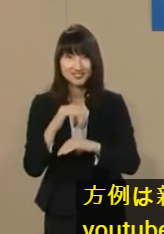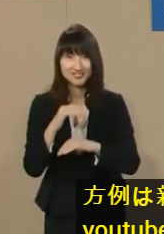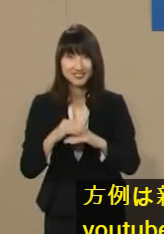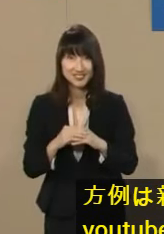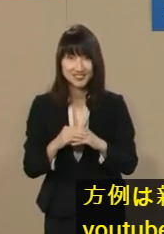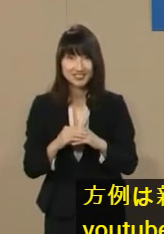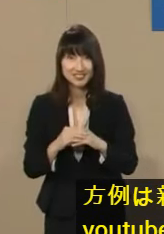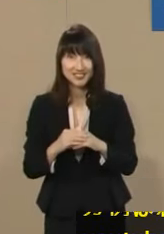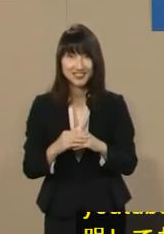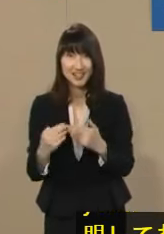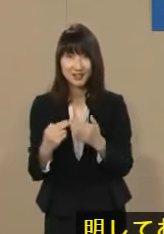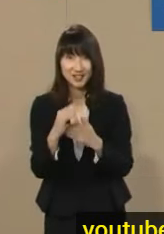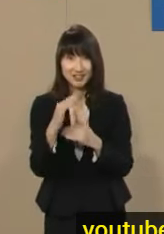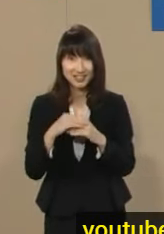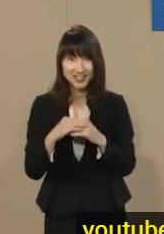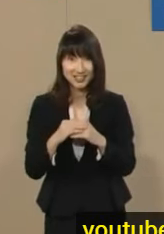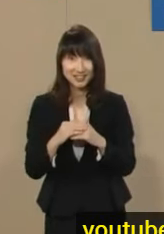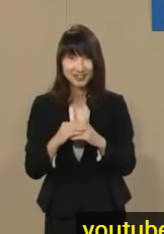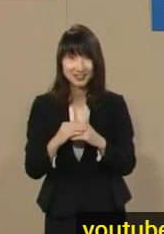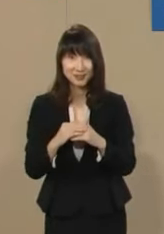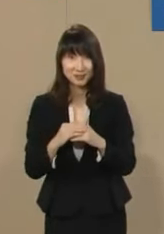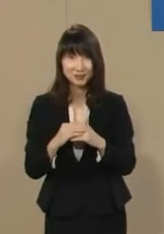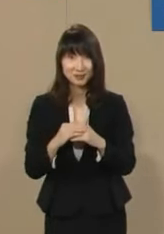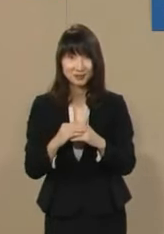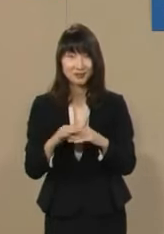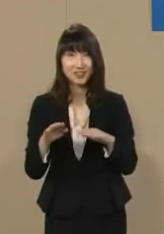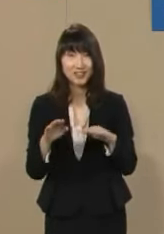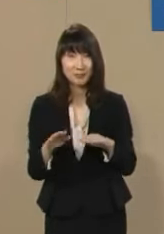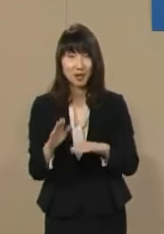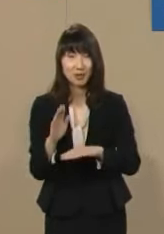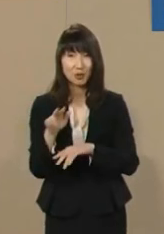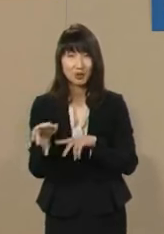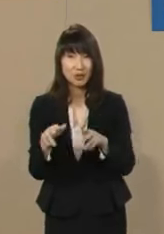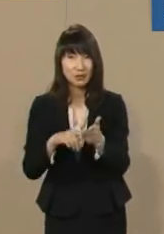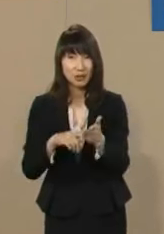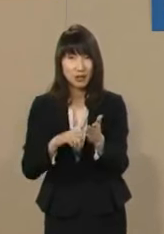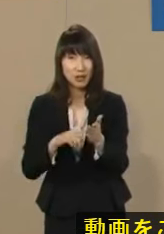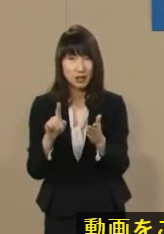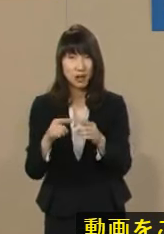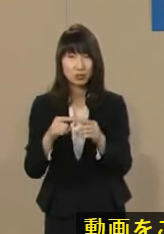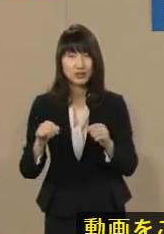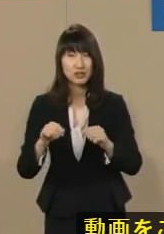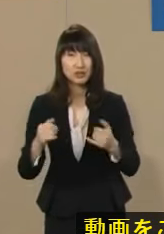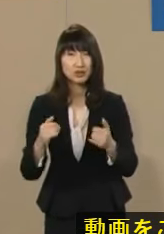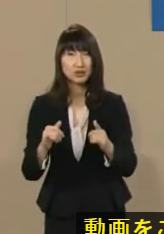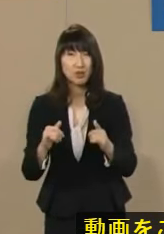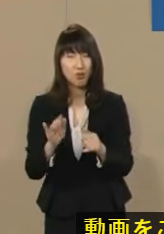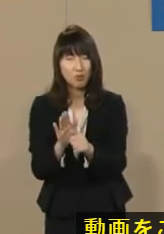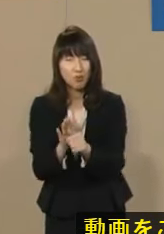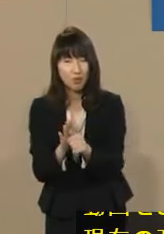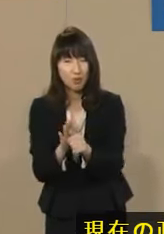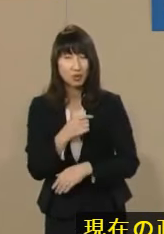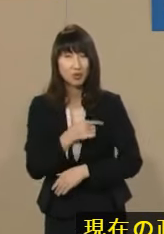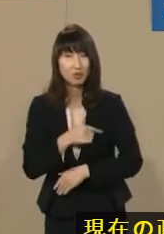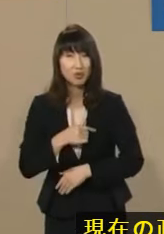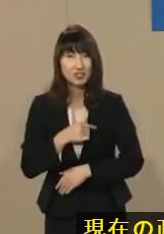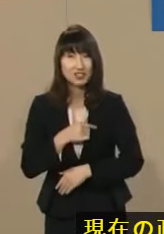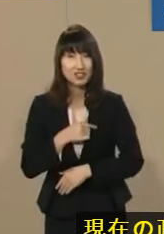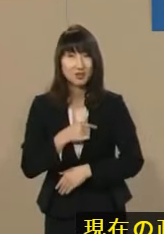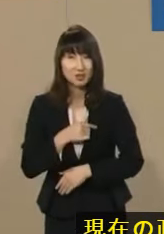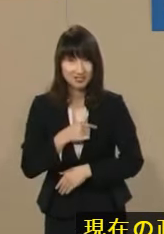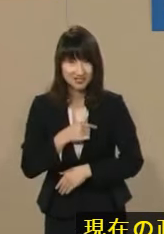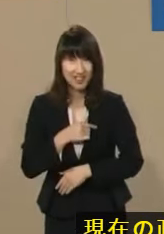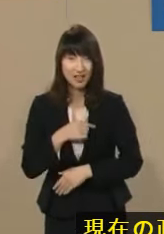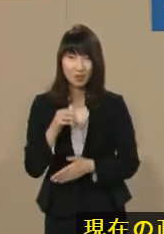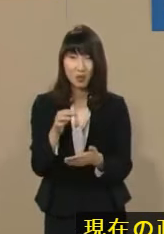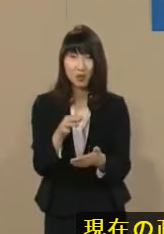街頭で政策を説明しております。動画をご覧ください。現在の政治に足りないのは、この国に生きる人々をおもんばかる気持ち、そしてこの国に生きる人